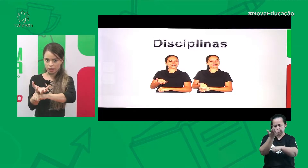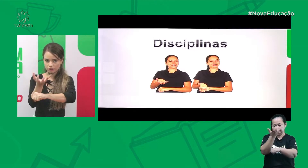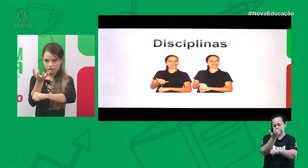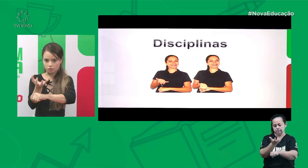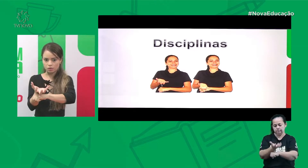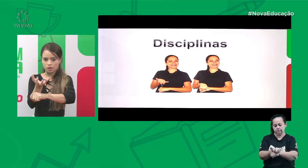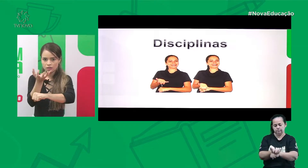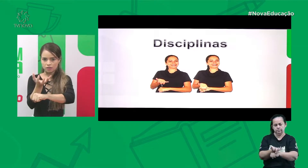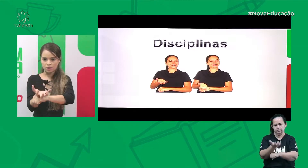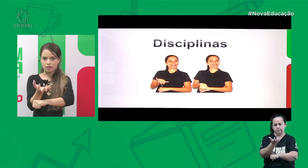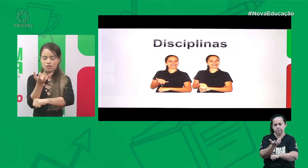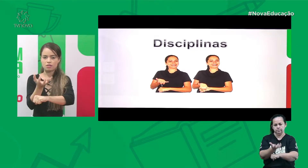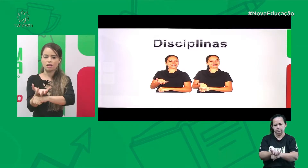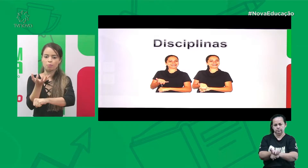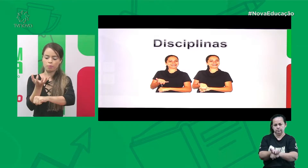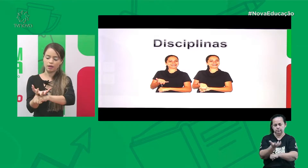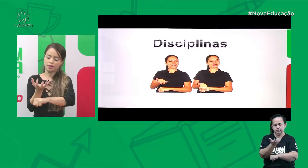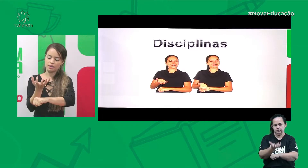assim batendo.